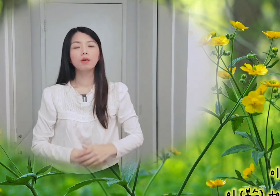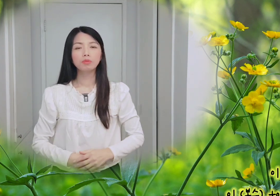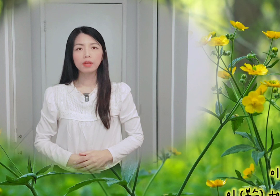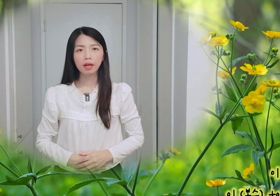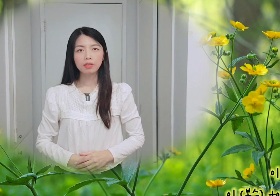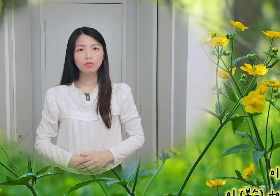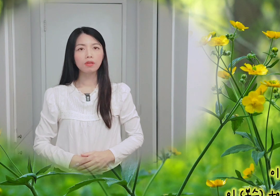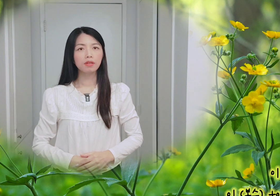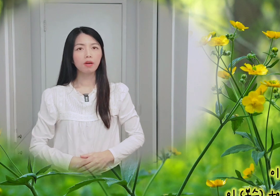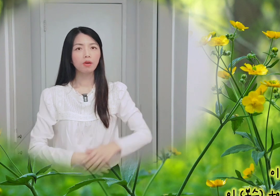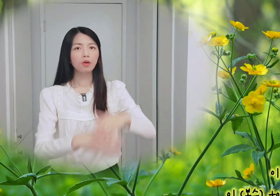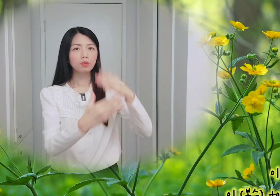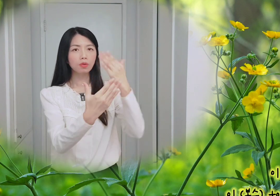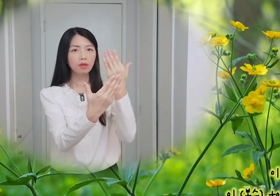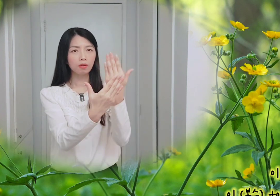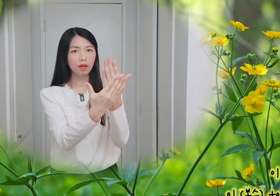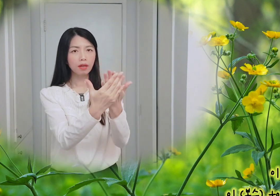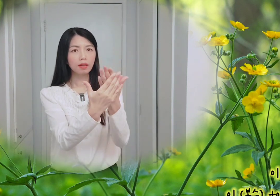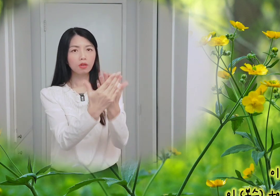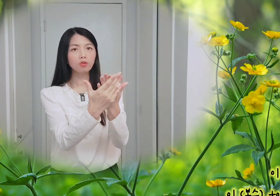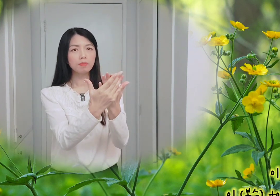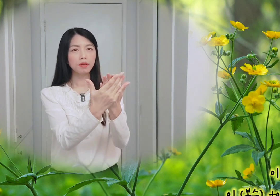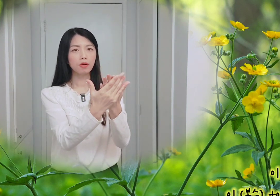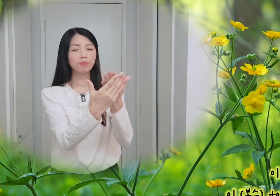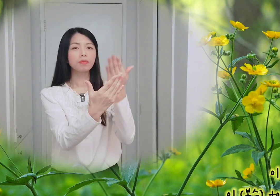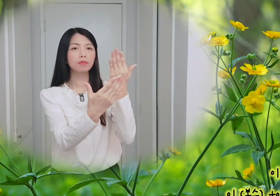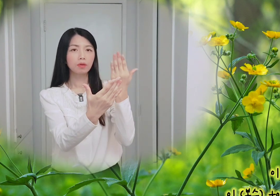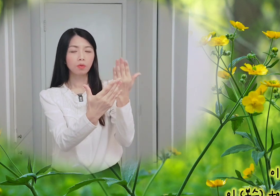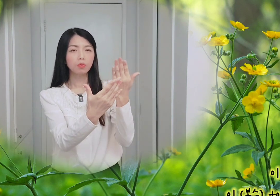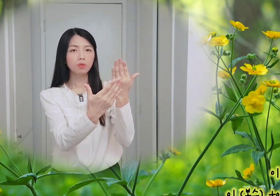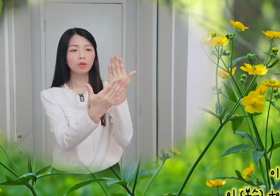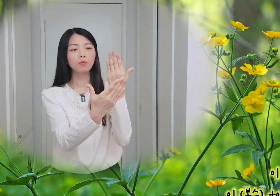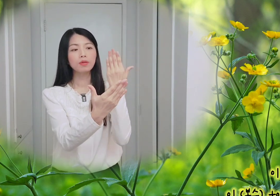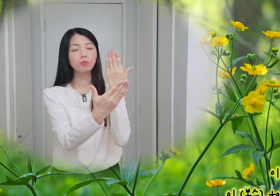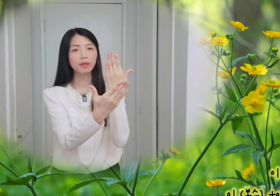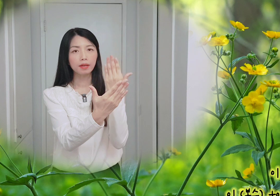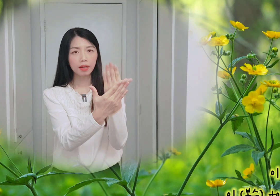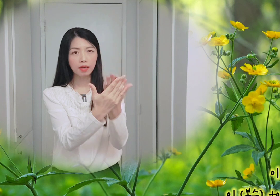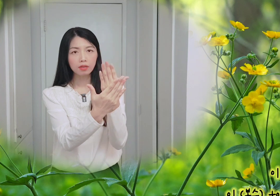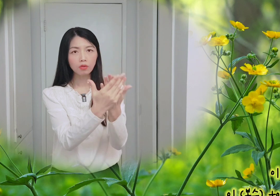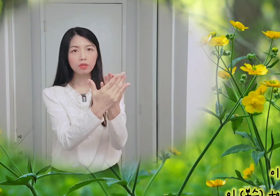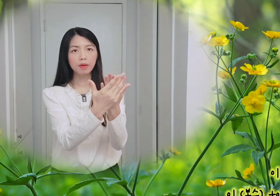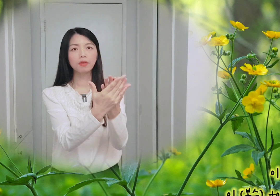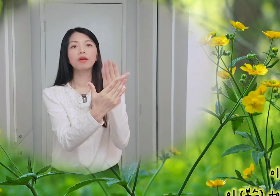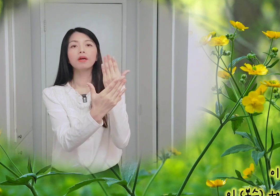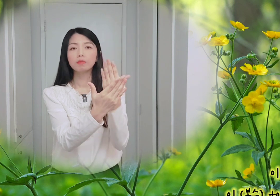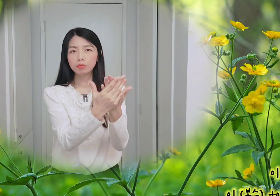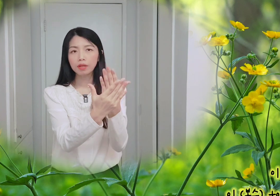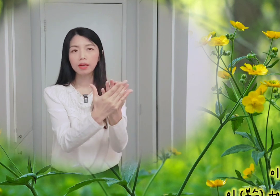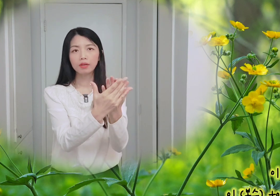만나주세요. 부탁하는 수어는요. 손을 이렇게 쳐주시면 돼요. 오른손을 왼손 바닥에